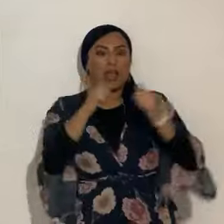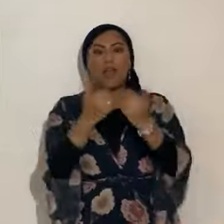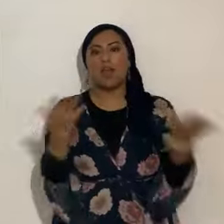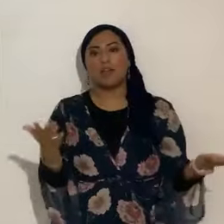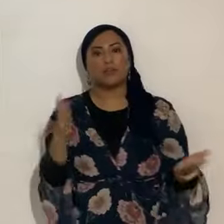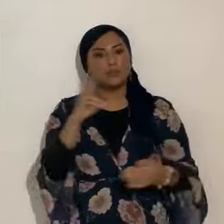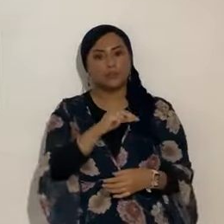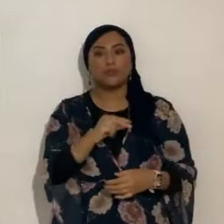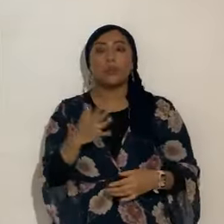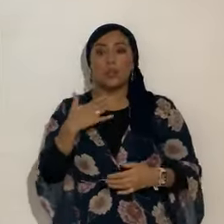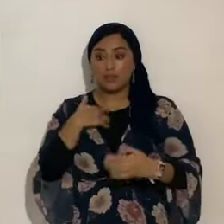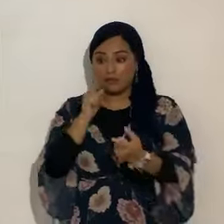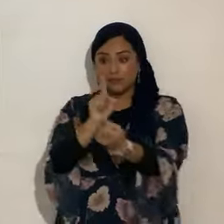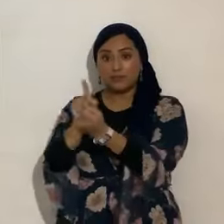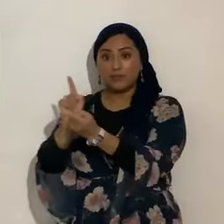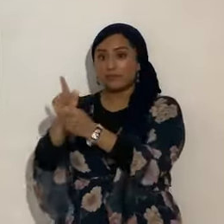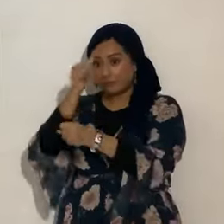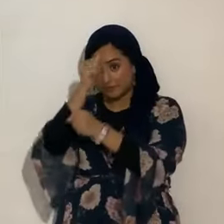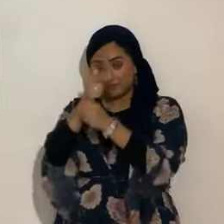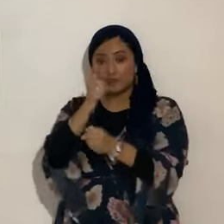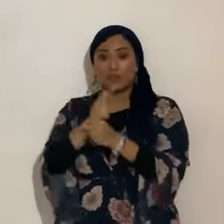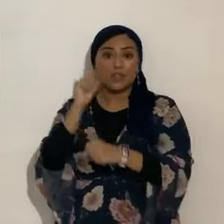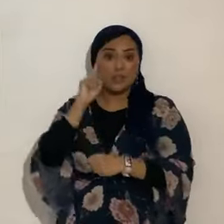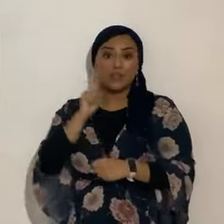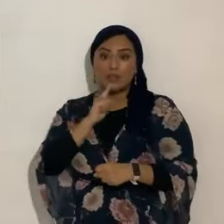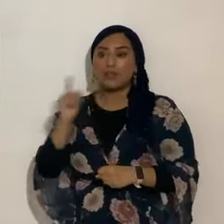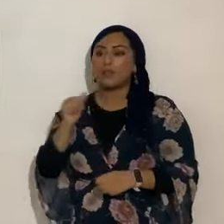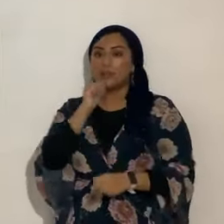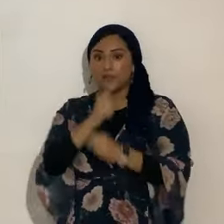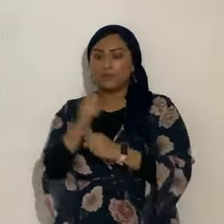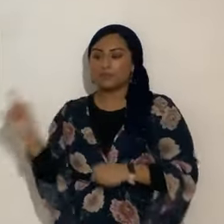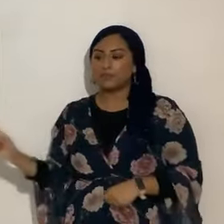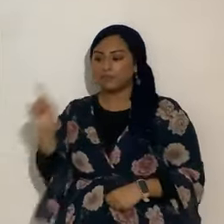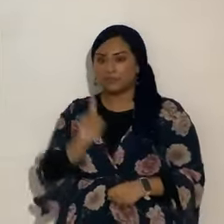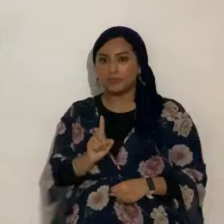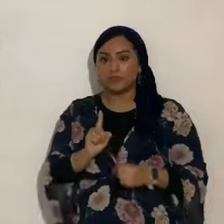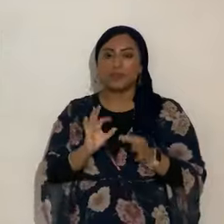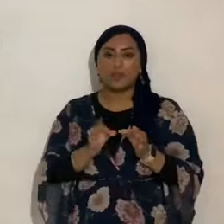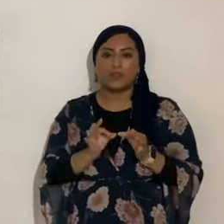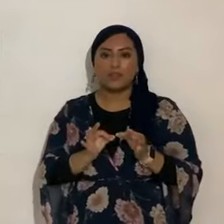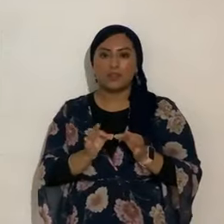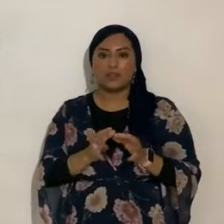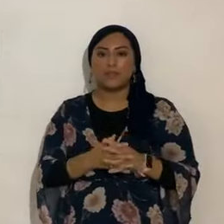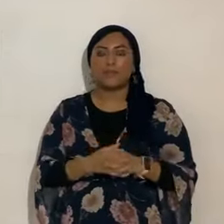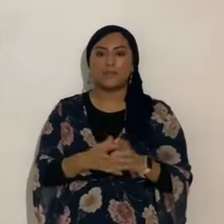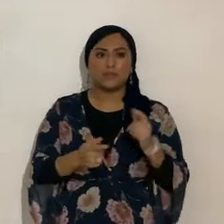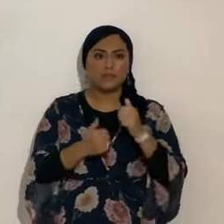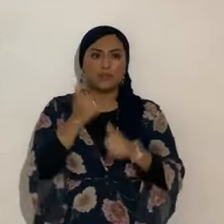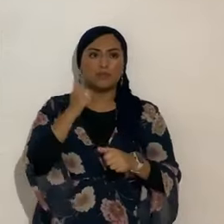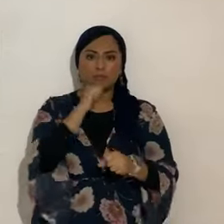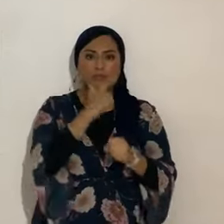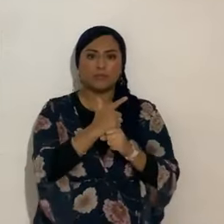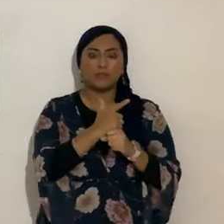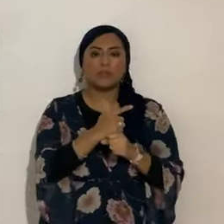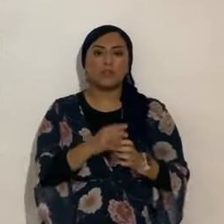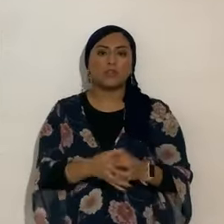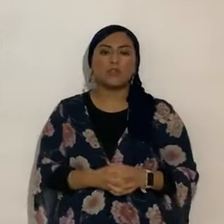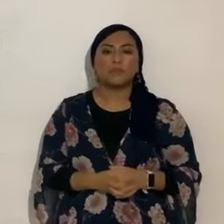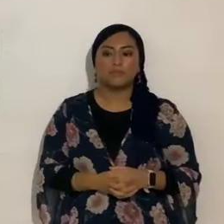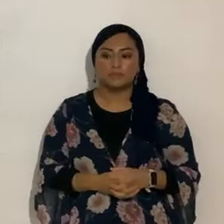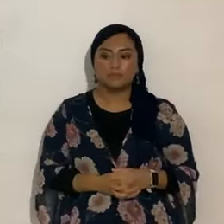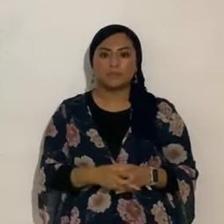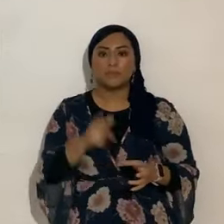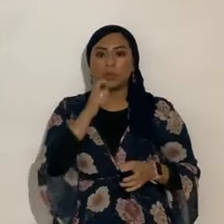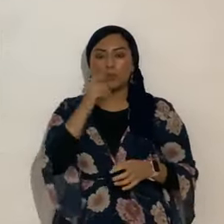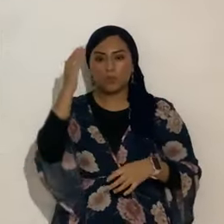los he ministrado a estos hermanos. Lógico, necesita estar la hermana, realmente son hermanas, y también hay hermanos, pero son más hermanas,